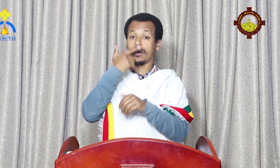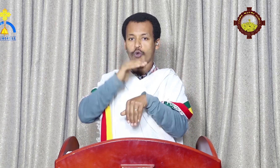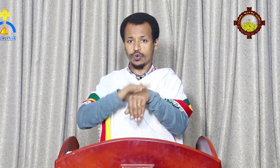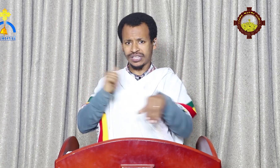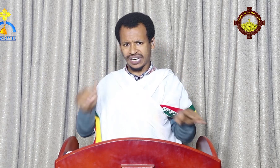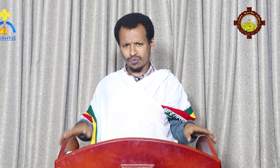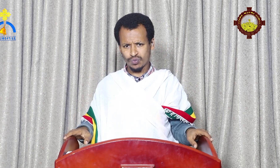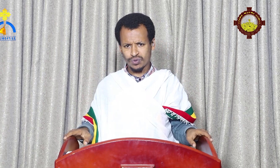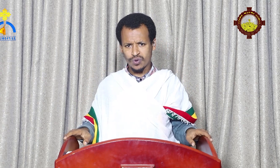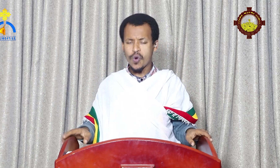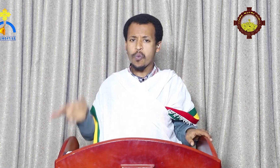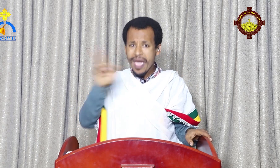ተብሎ ይጠራሉ፣ ወይም